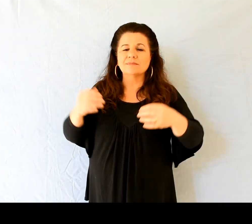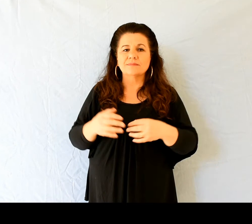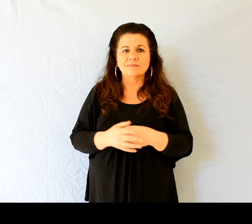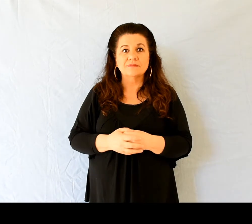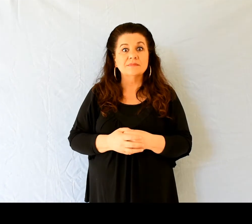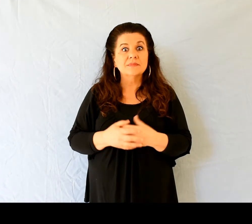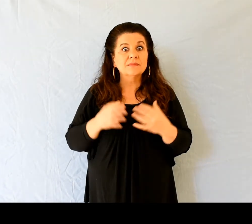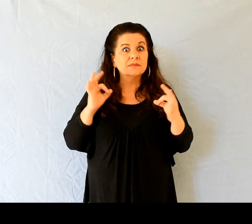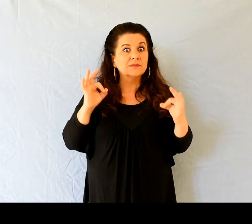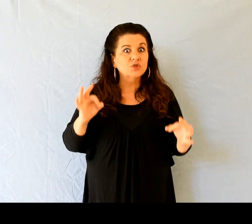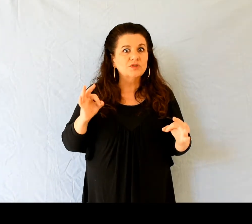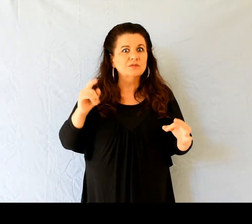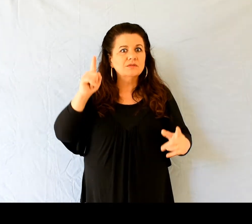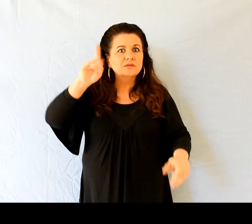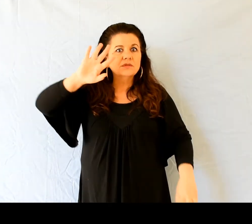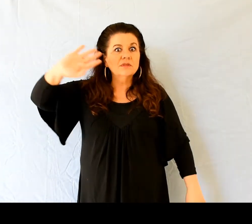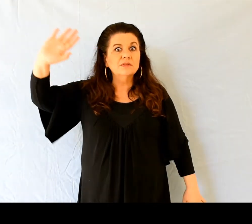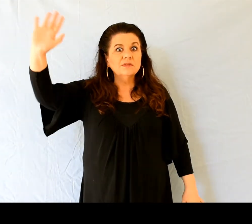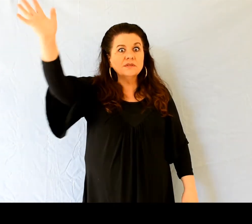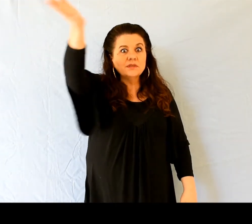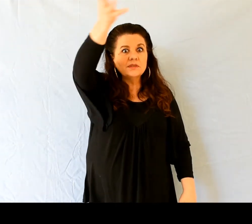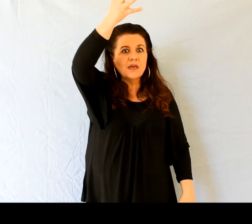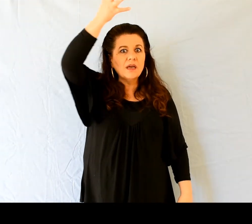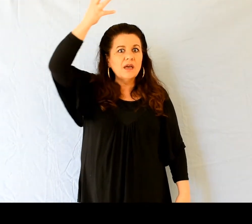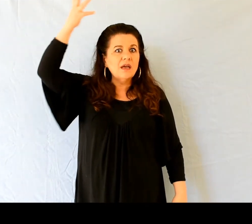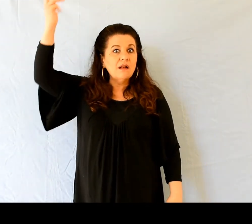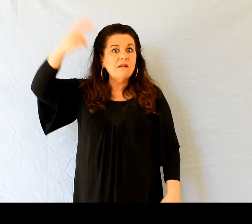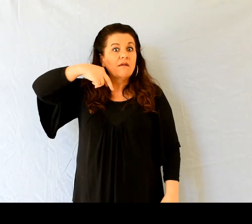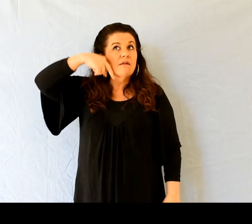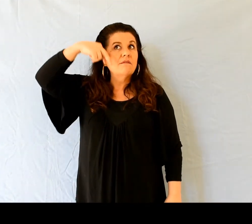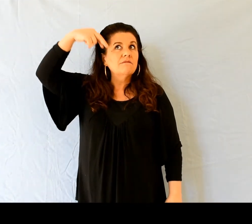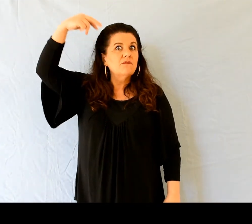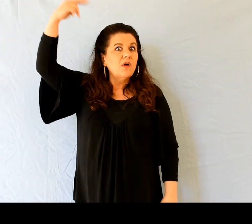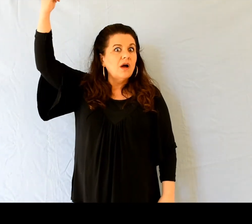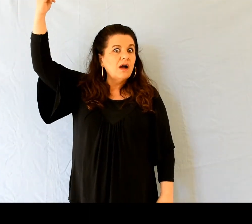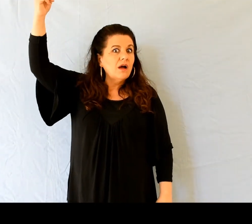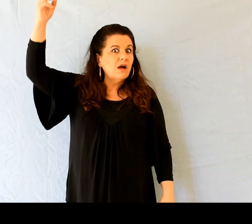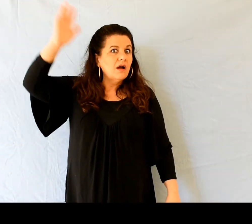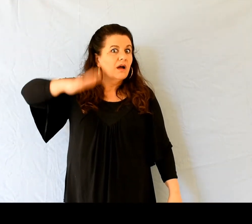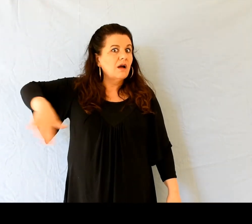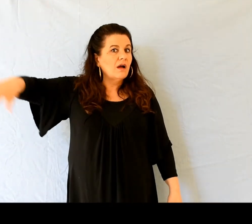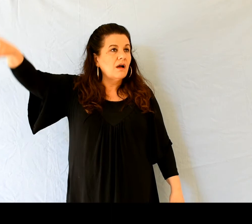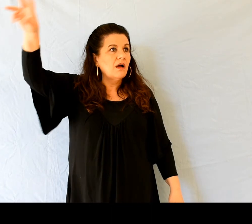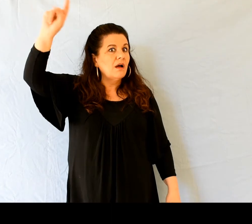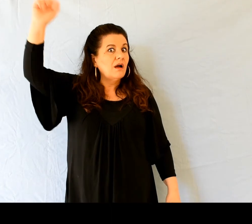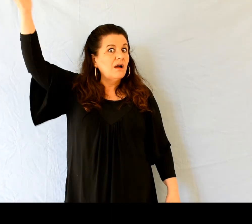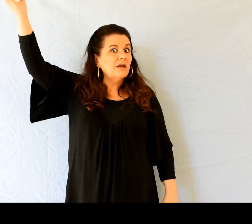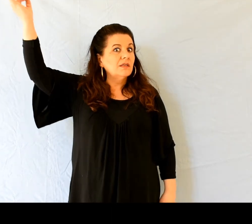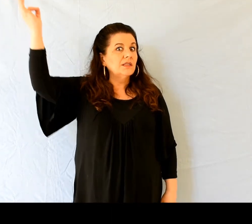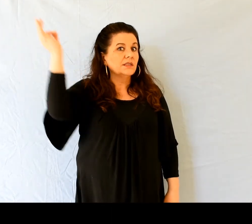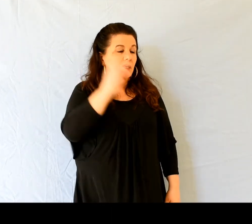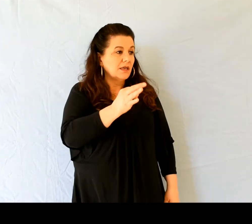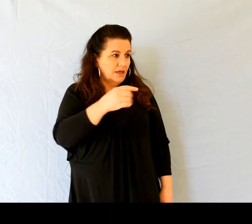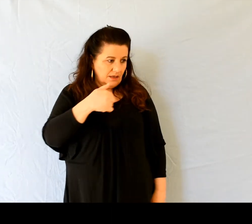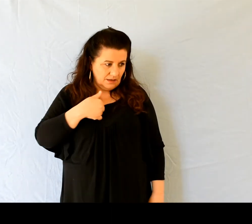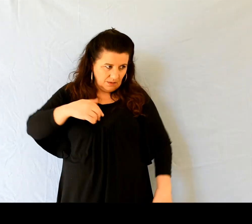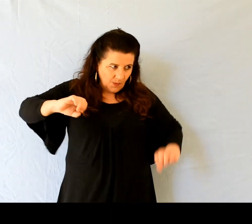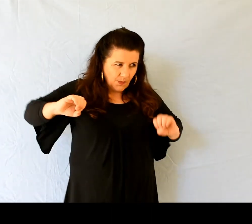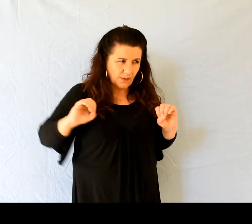Alors, du ciel, vint une voix qui disait, « Je l'ai glorifié, je le